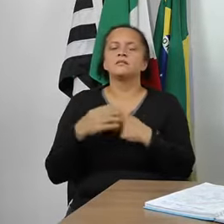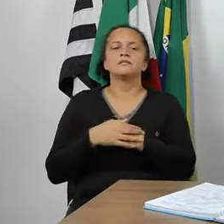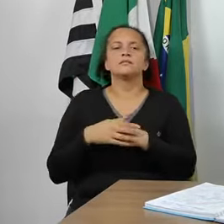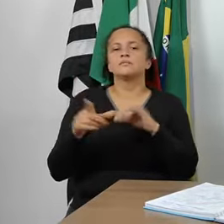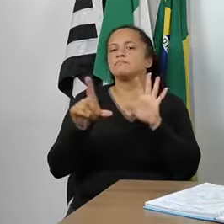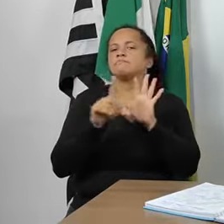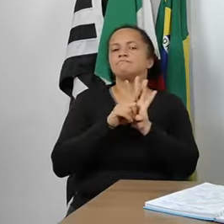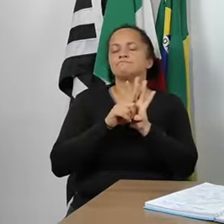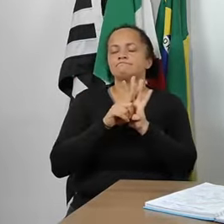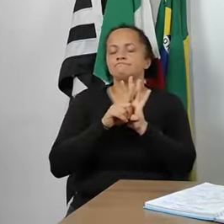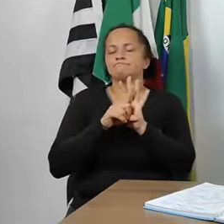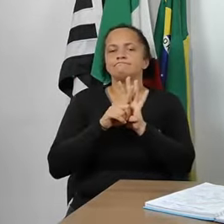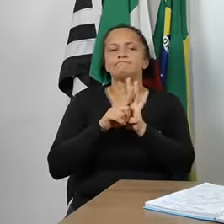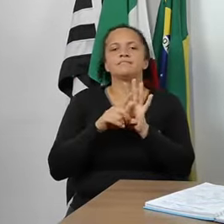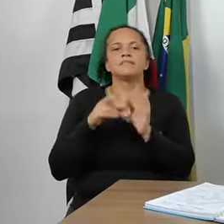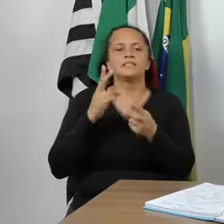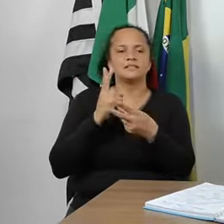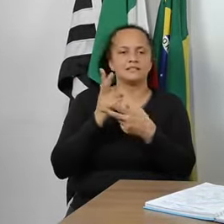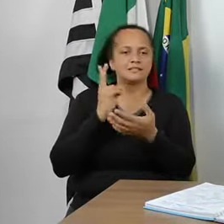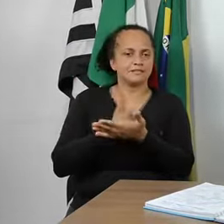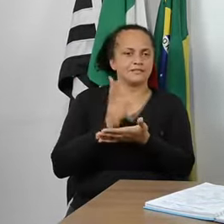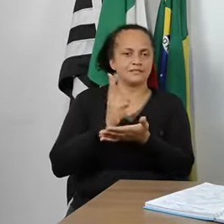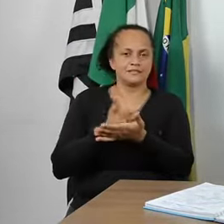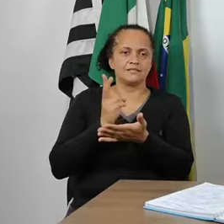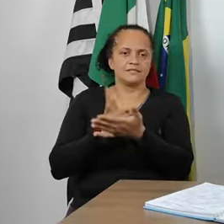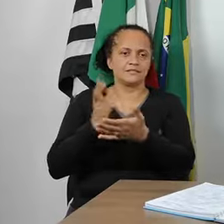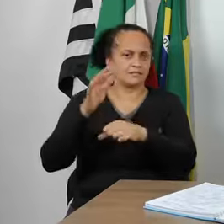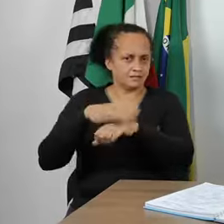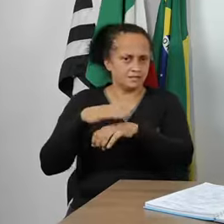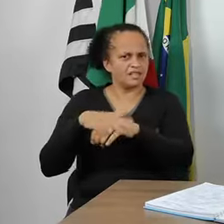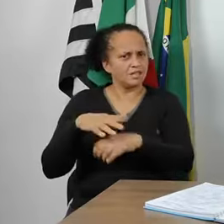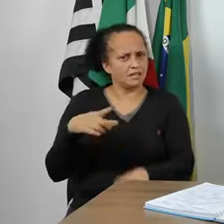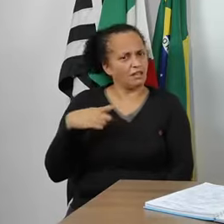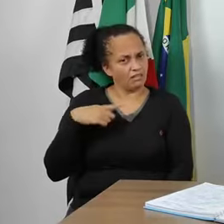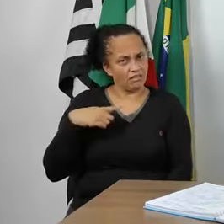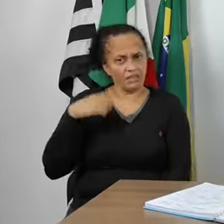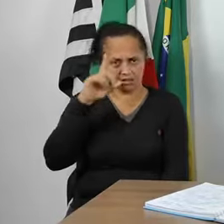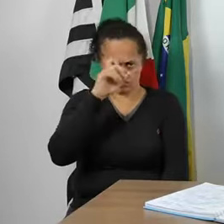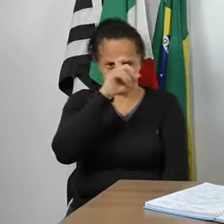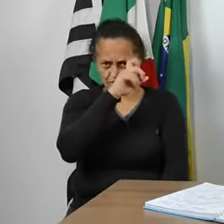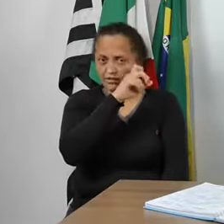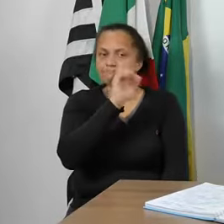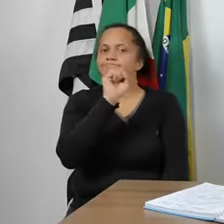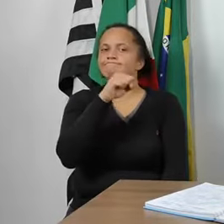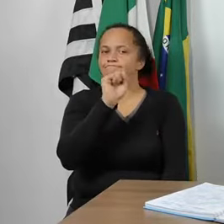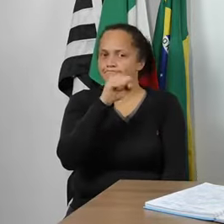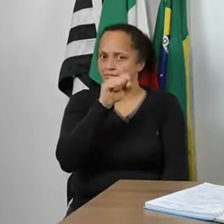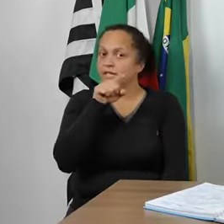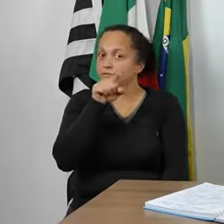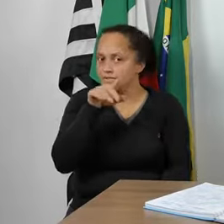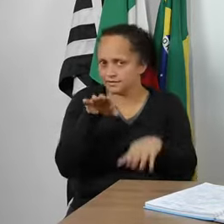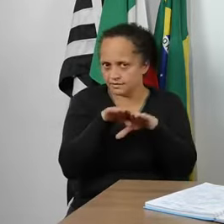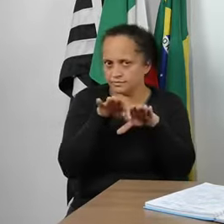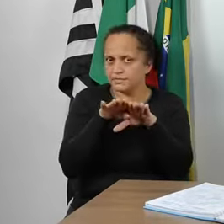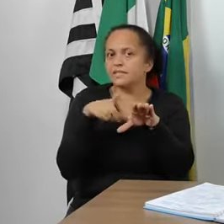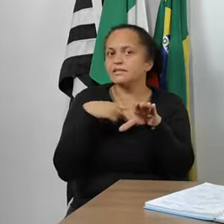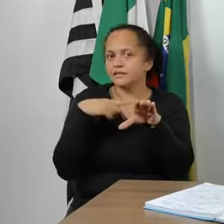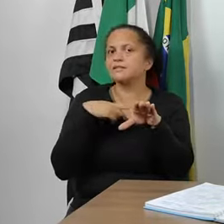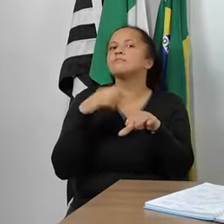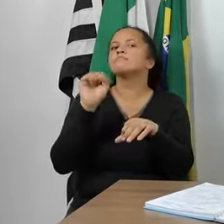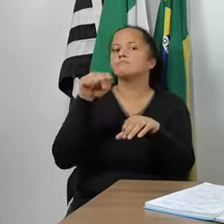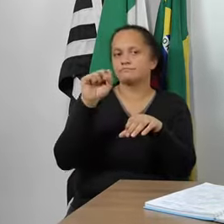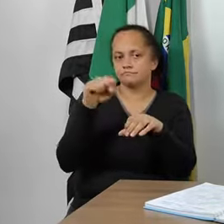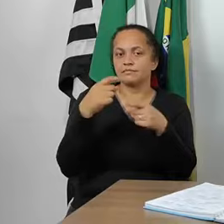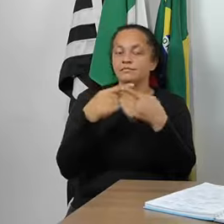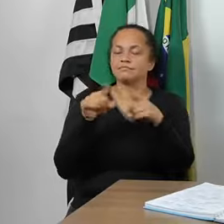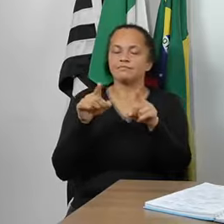espirituais e praticá-las. Tenho dificuldade? Tenho. Você também tem? Tem. Mas uma coisa é certa, o Senhor está conosco e Ele nos